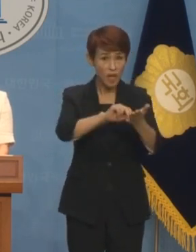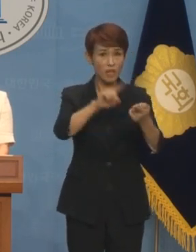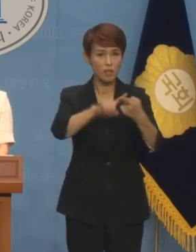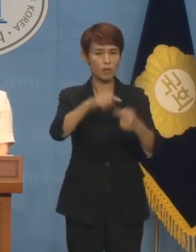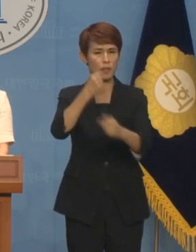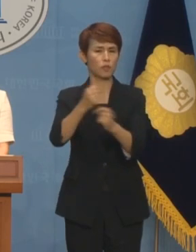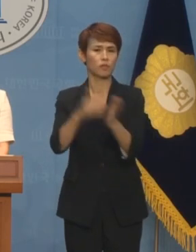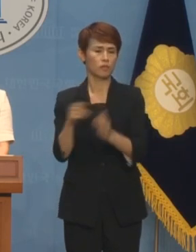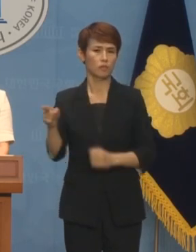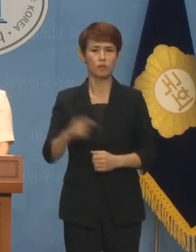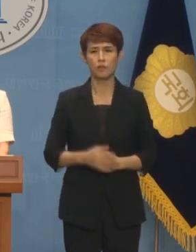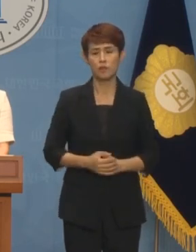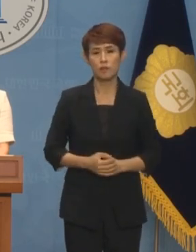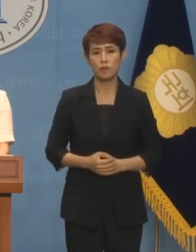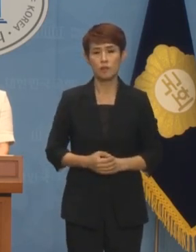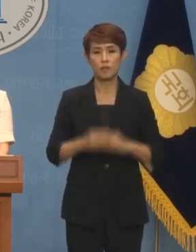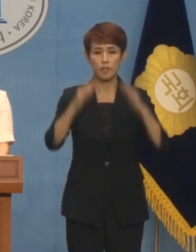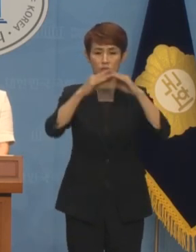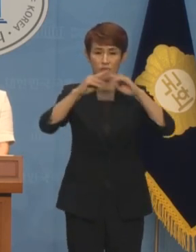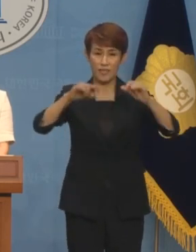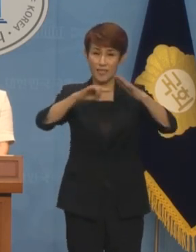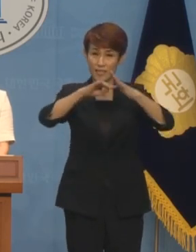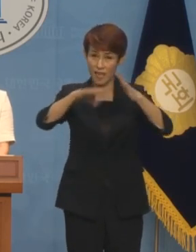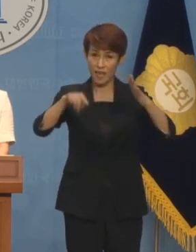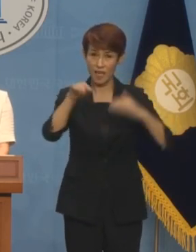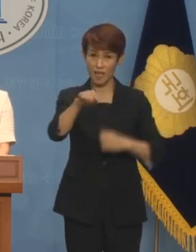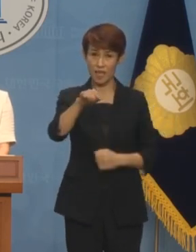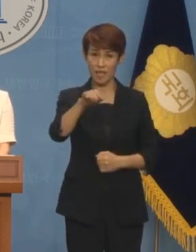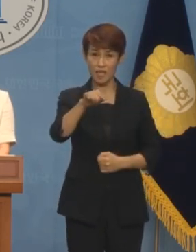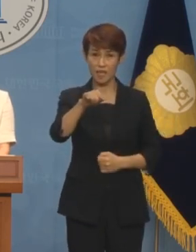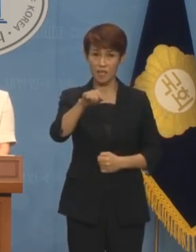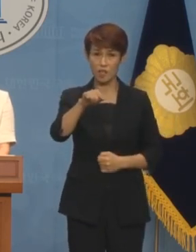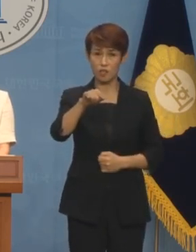자초했습니다. 종합부동산세의